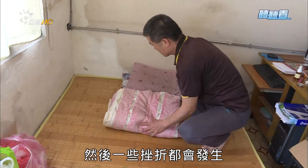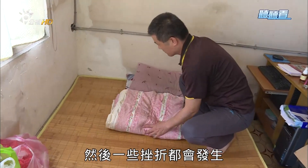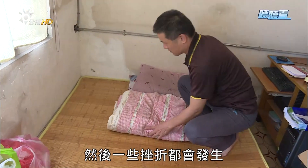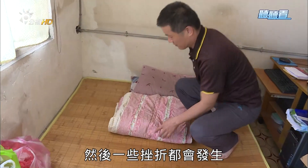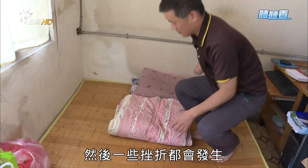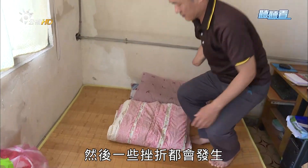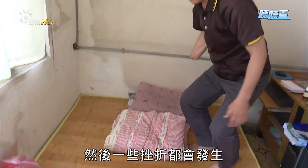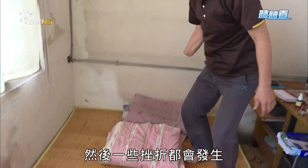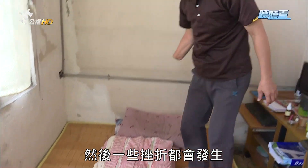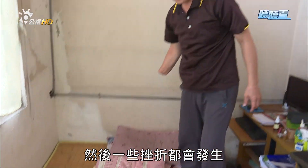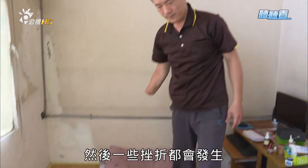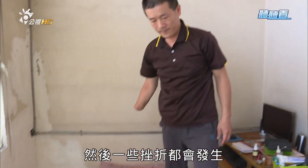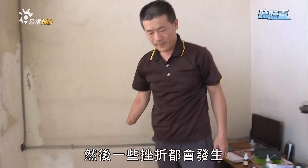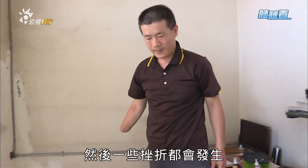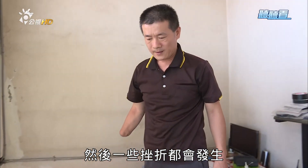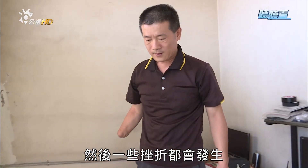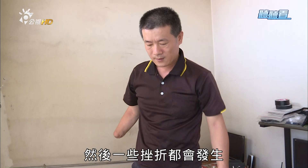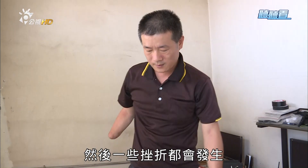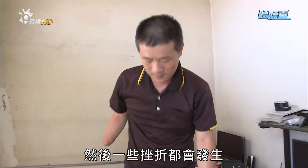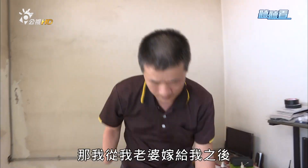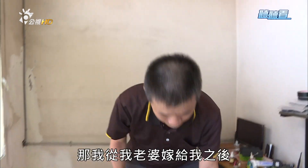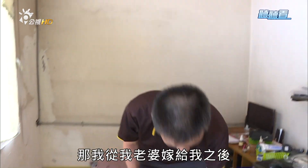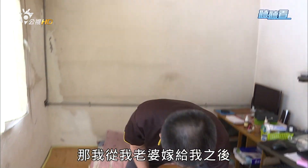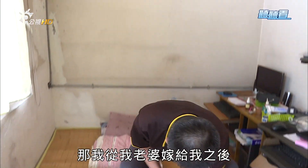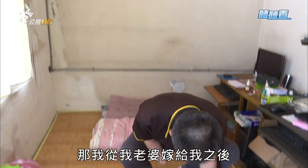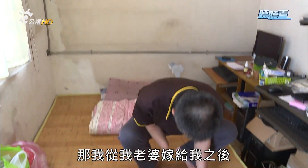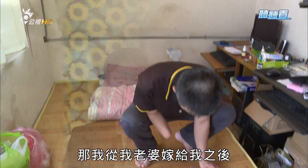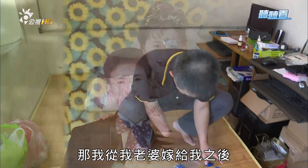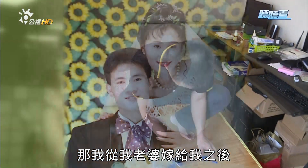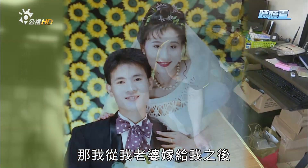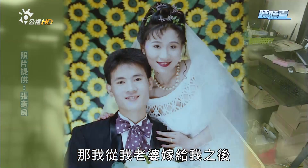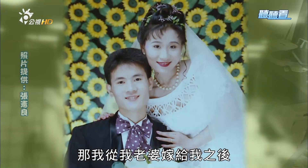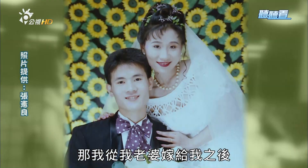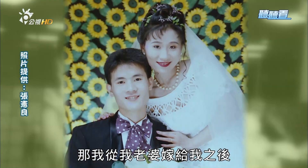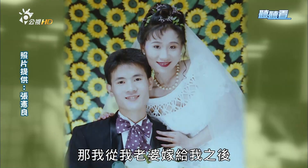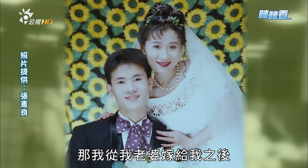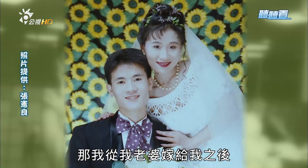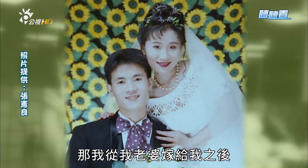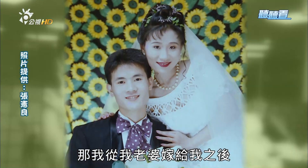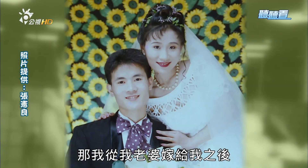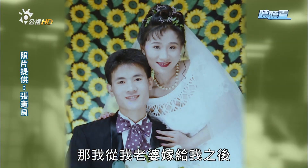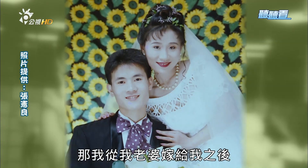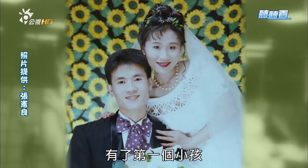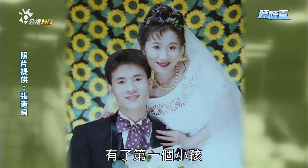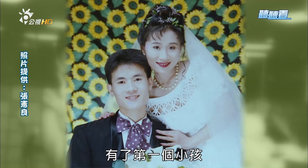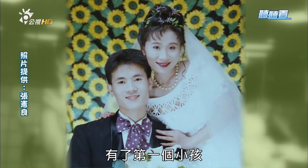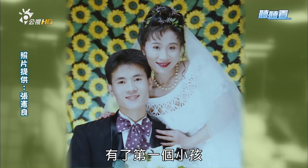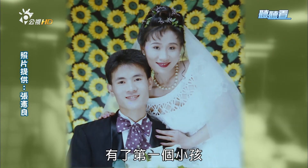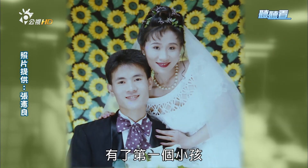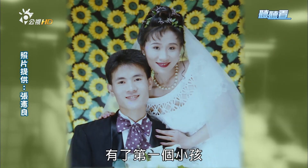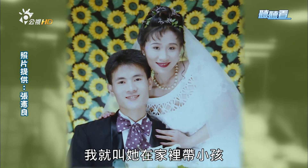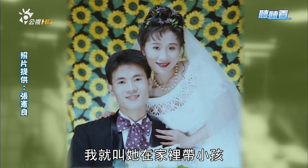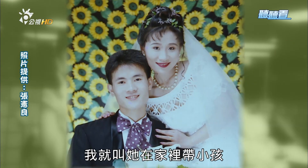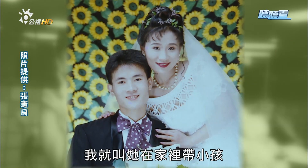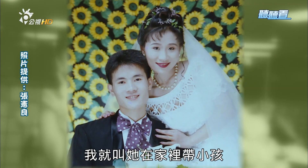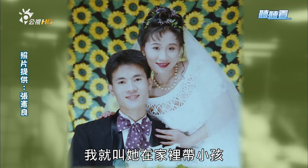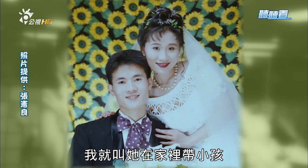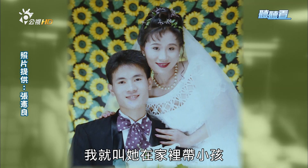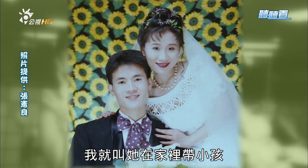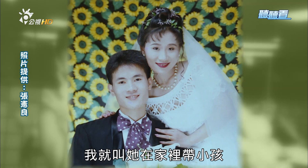挫折都会发生。那我从我老婆嫁给我之后，有了第一个小孩，我就叫她在家